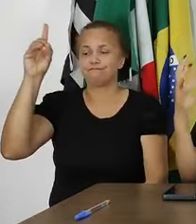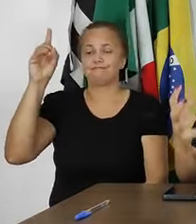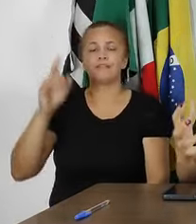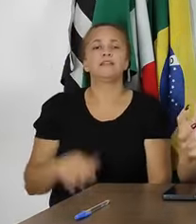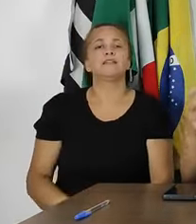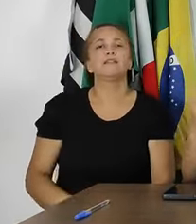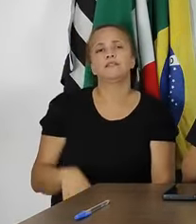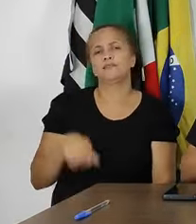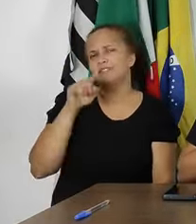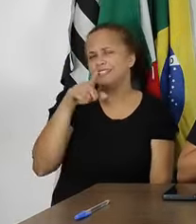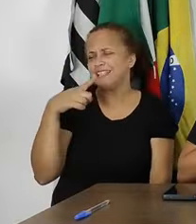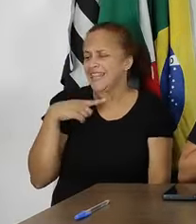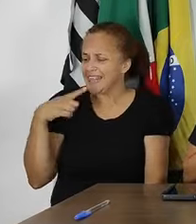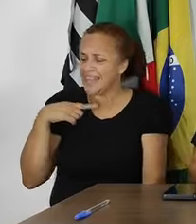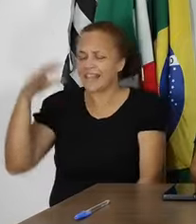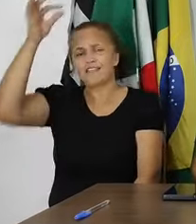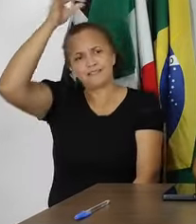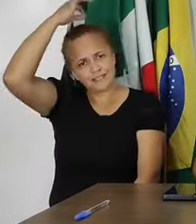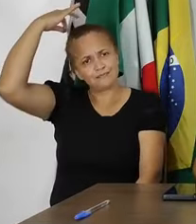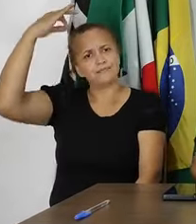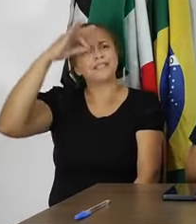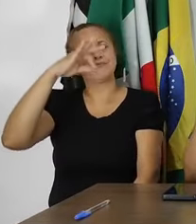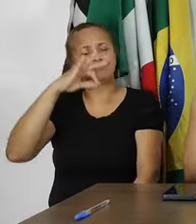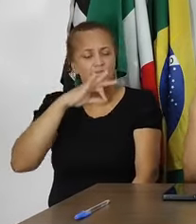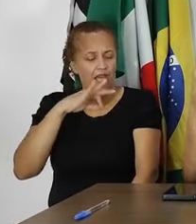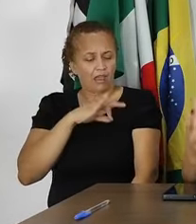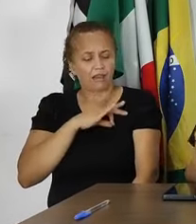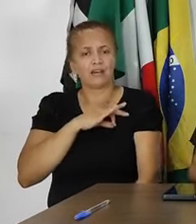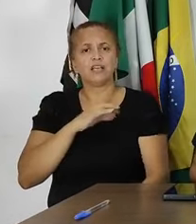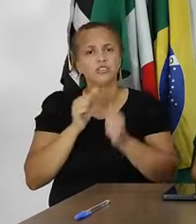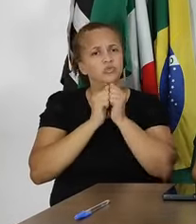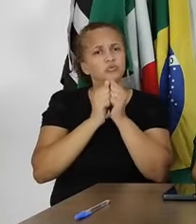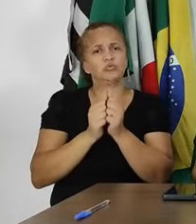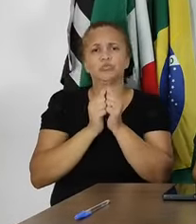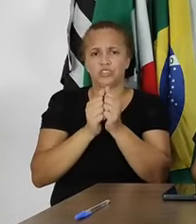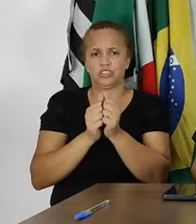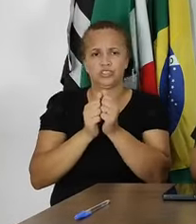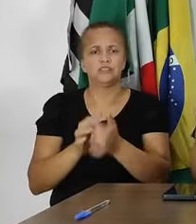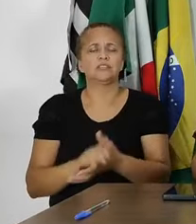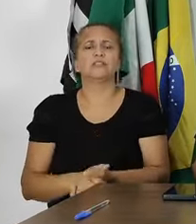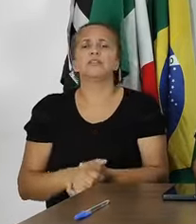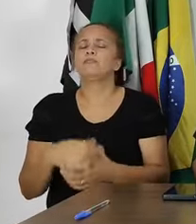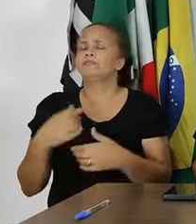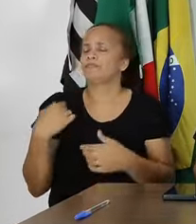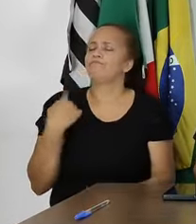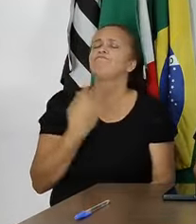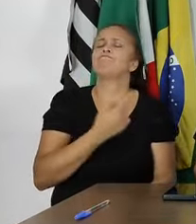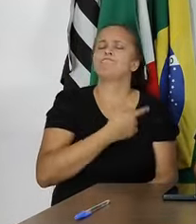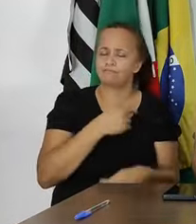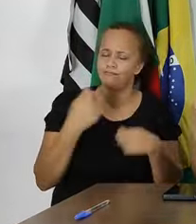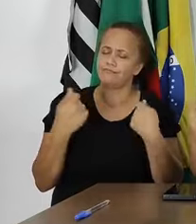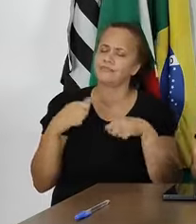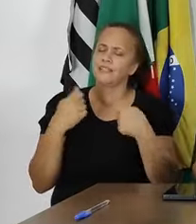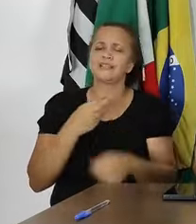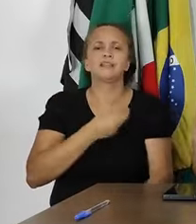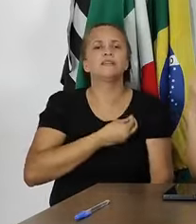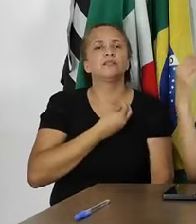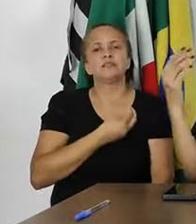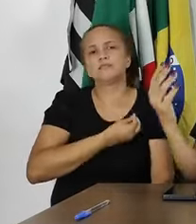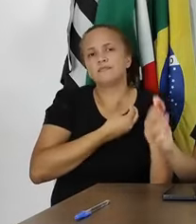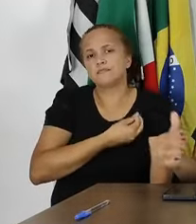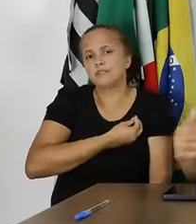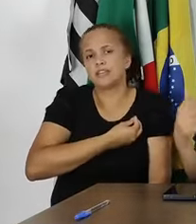têm a vida do próprio Deus em si, a habitação do Espírito Santo, nós devemos viver segundo